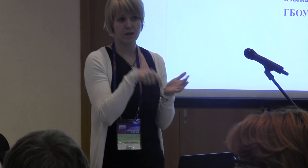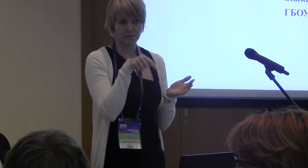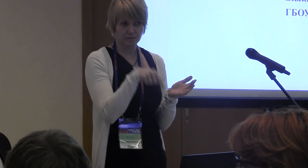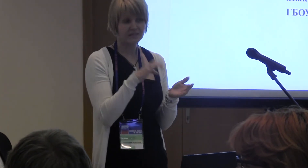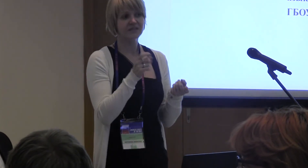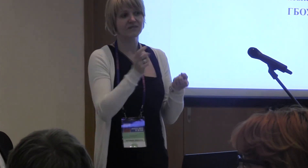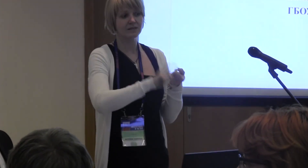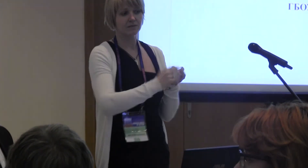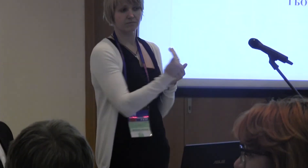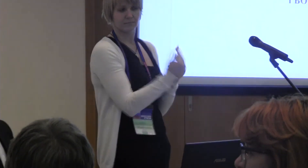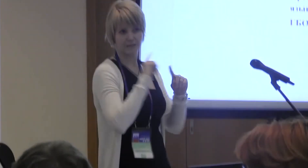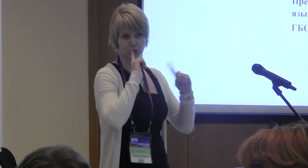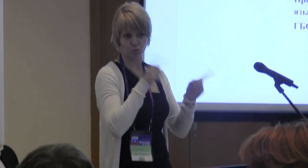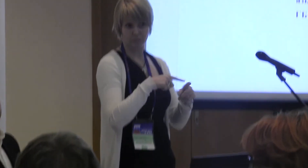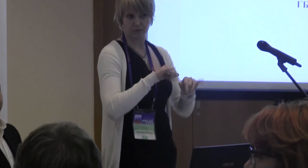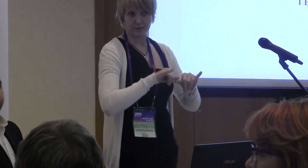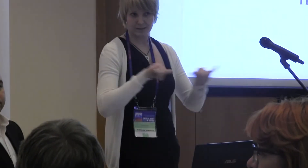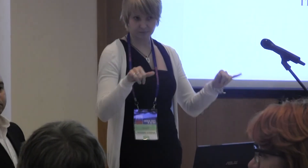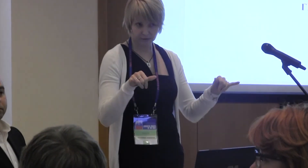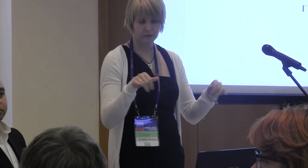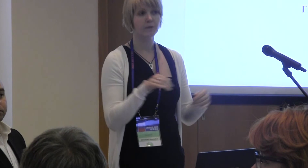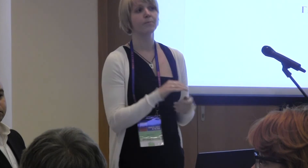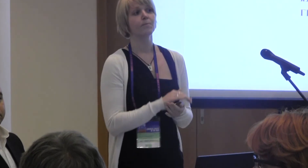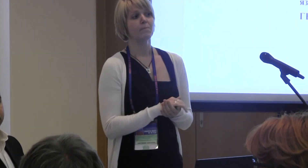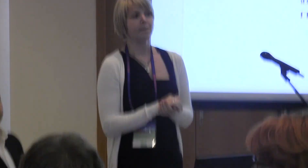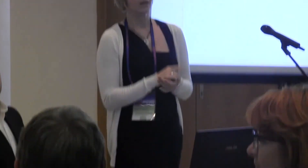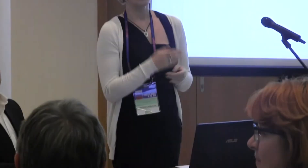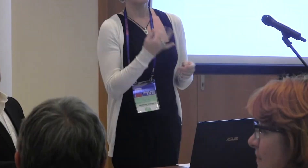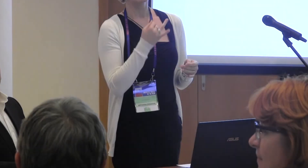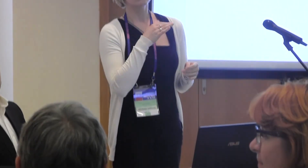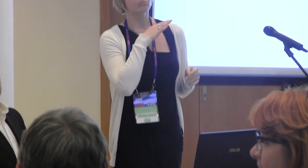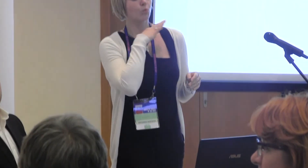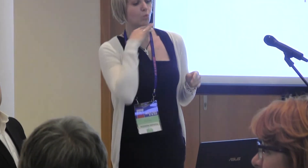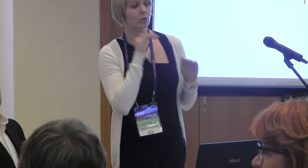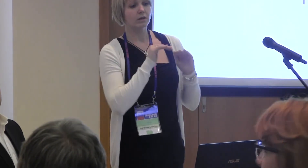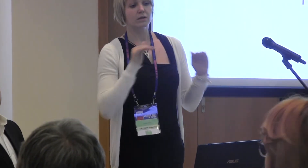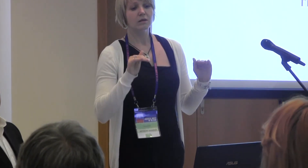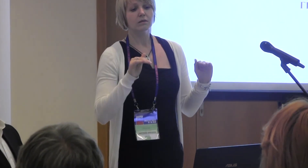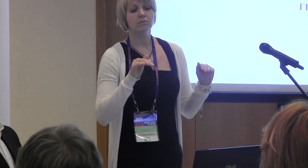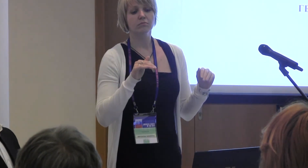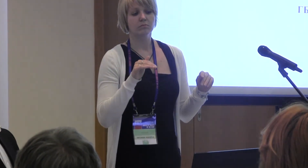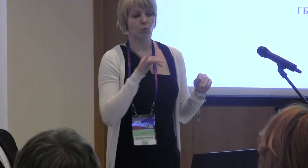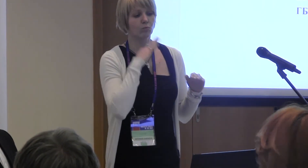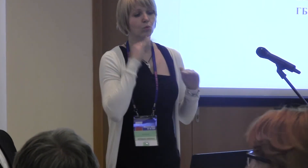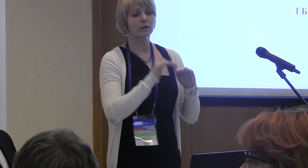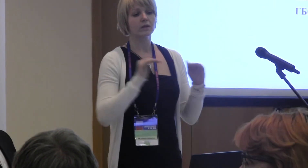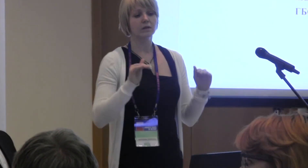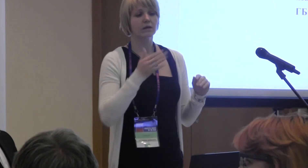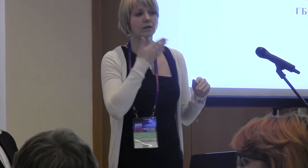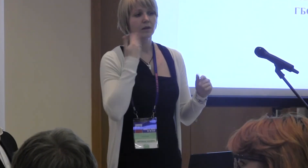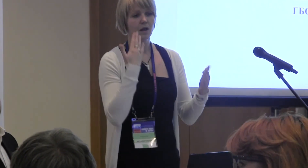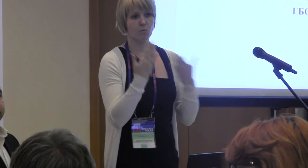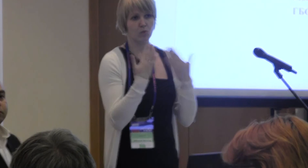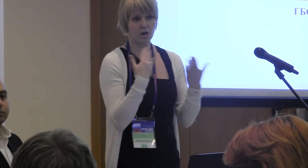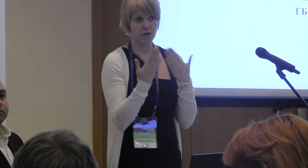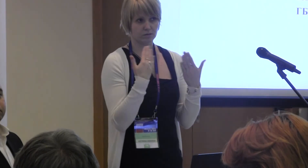учатся дети, для которых невозможно обучение в условиях класса в связи с тем, что у них есть